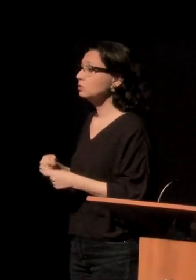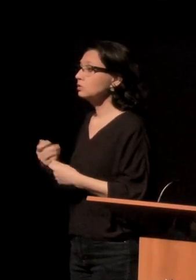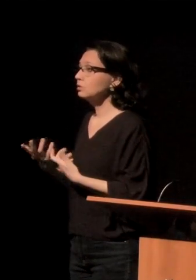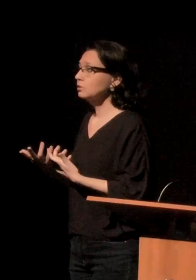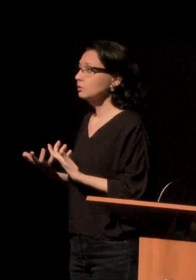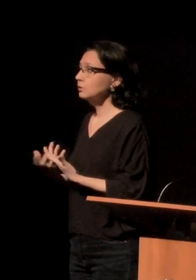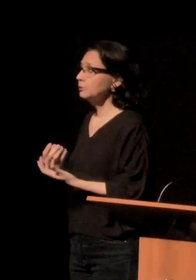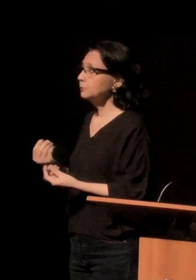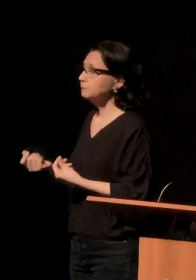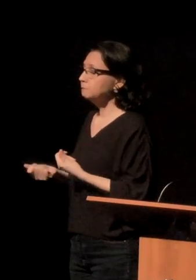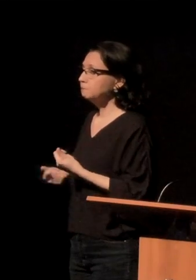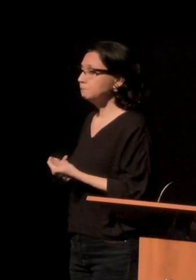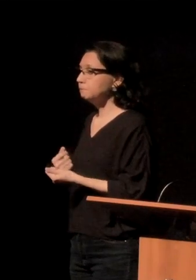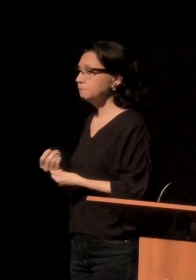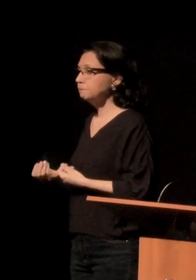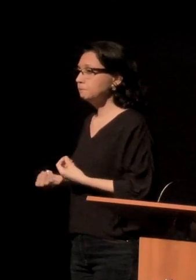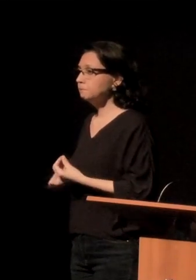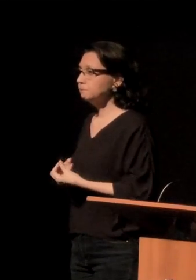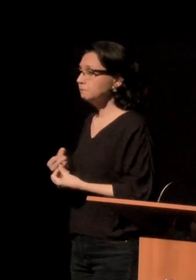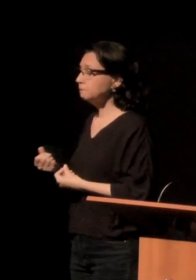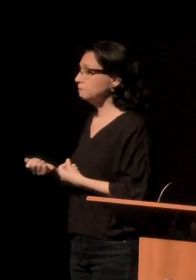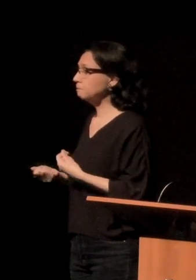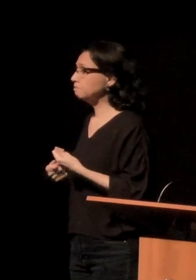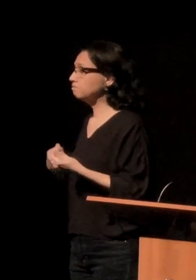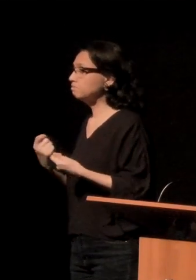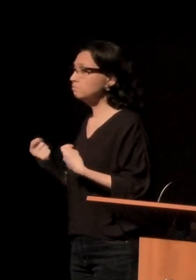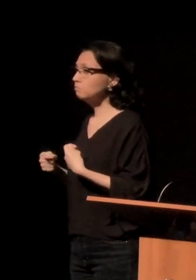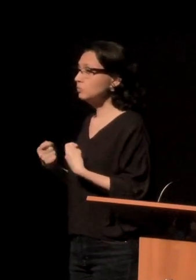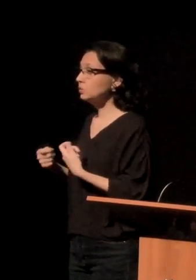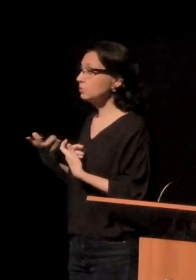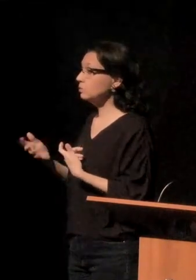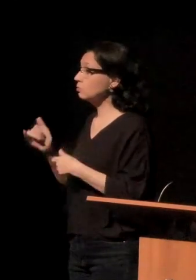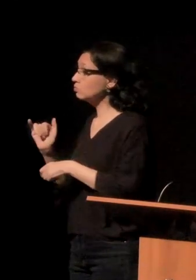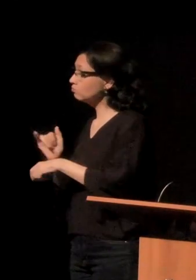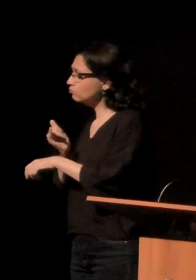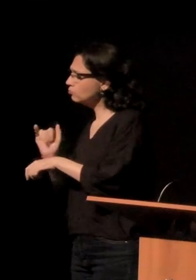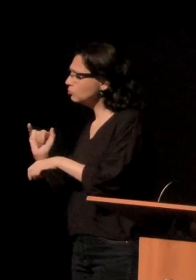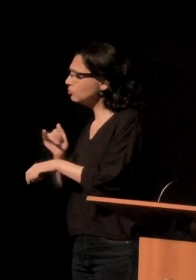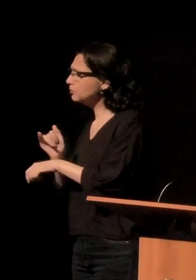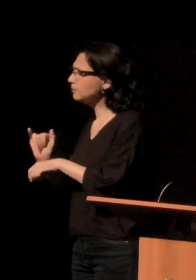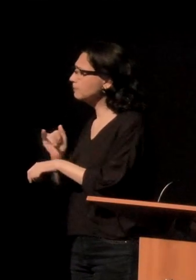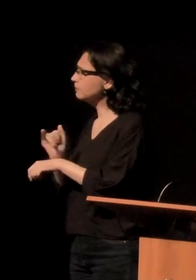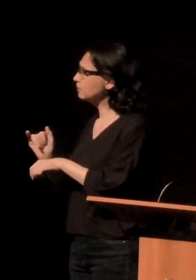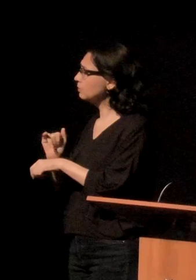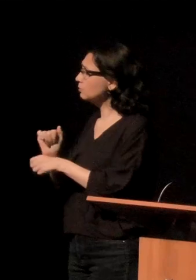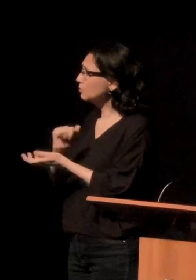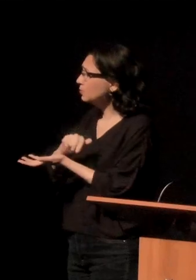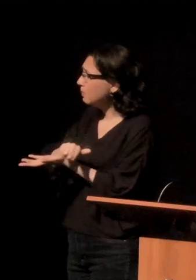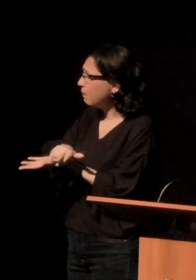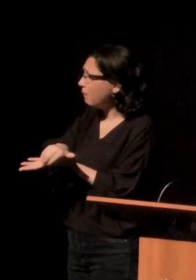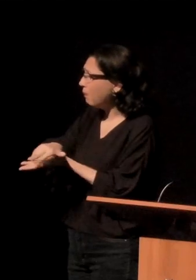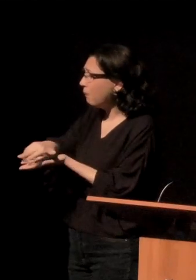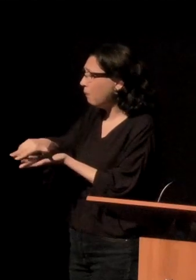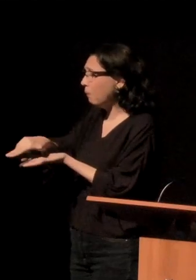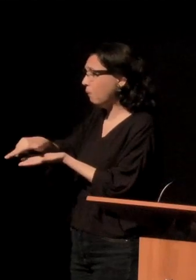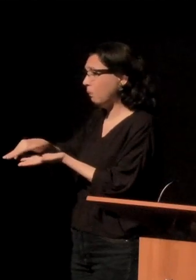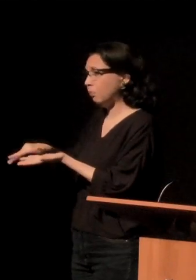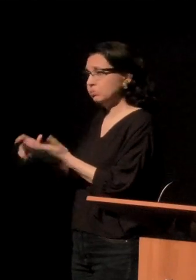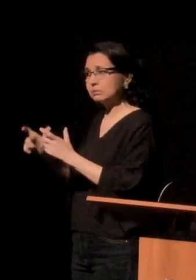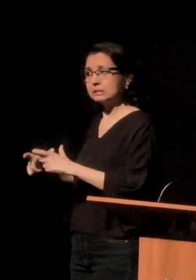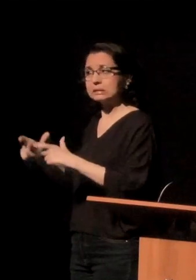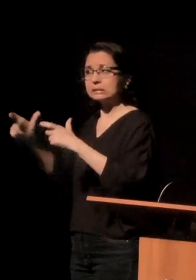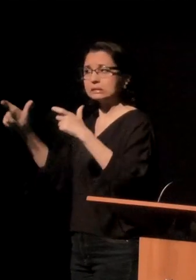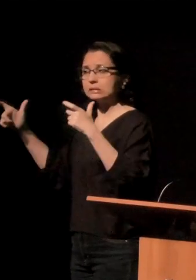ser muito ela requer a organização de muitas atividades ela é muito Ampla né como você colocou